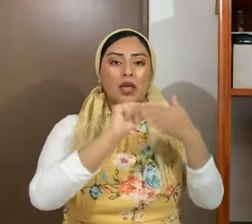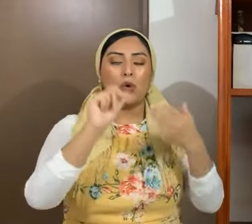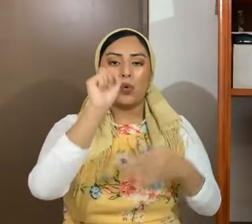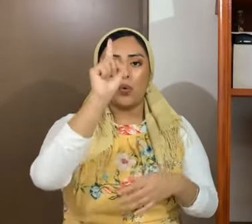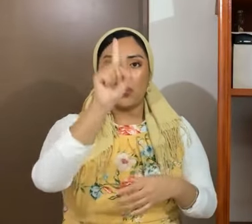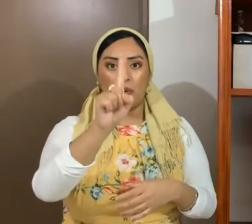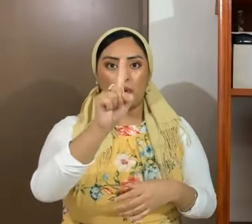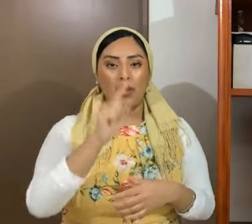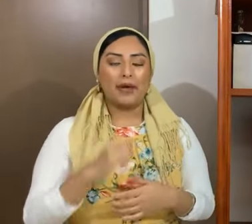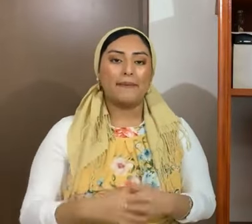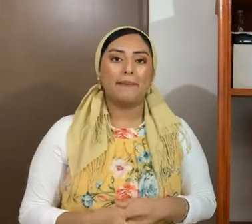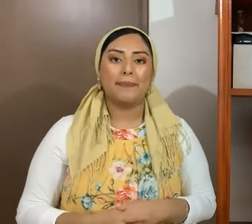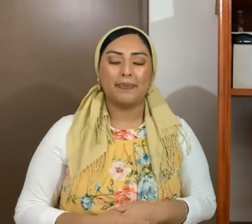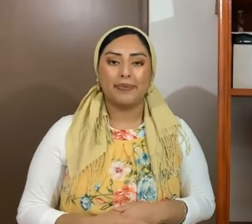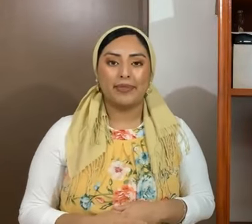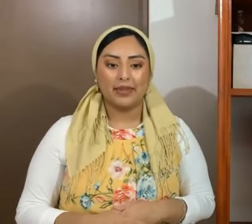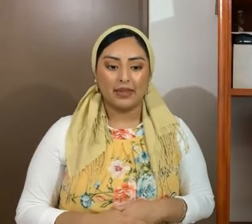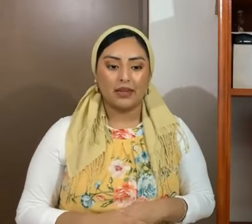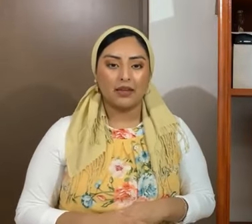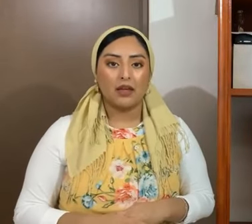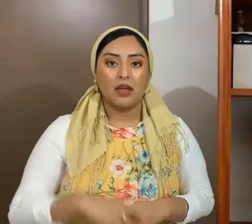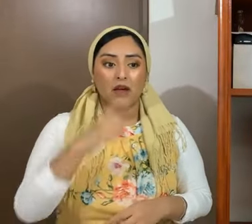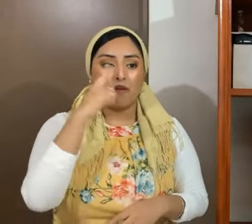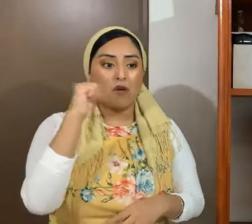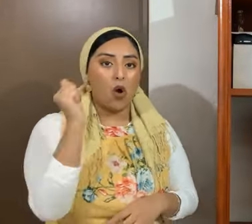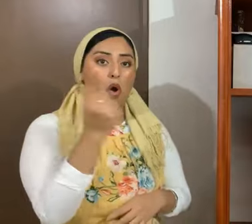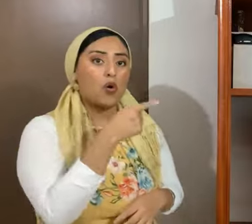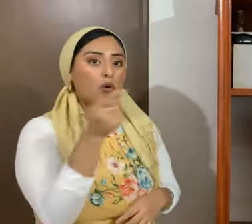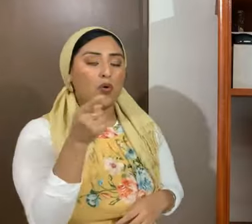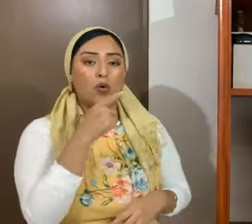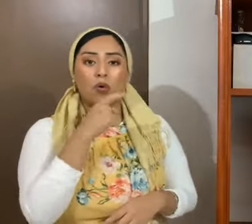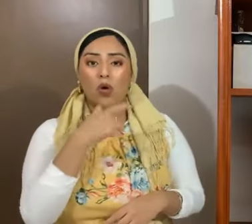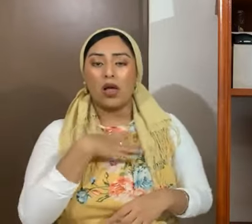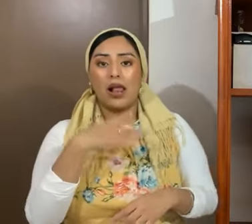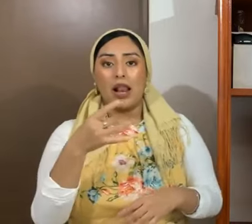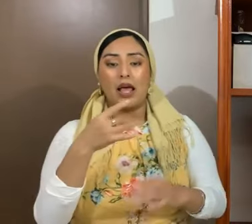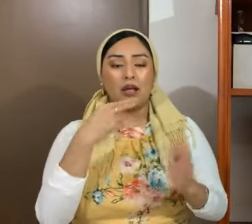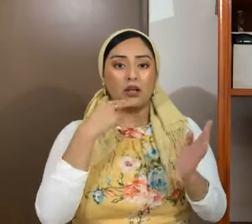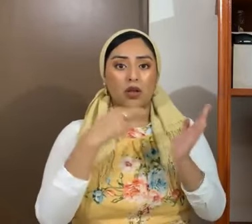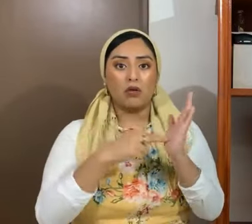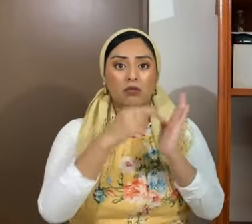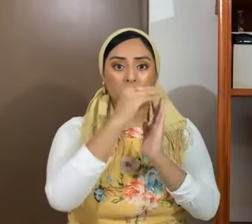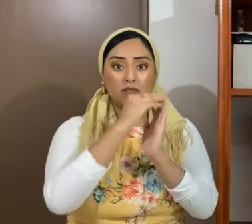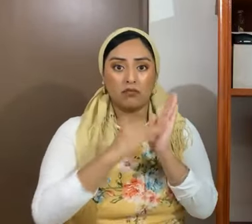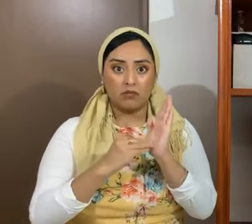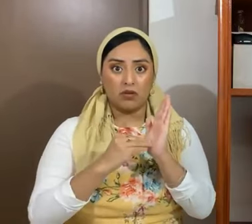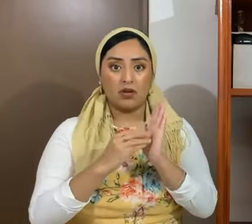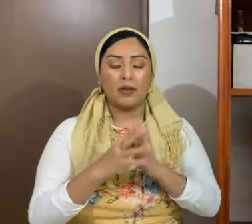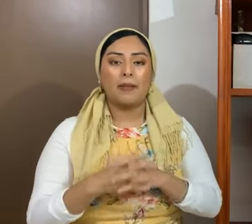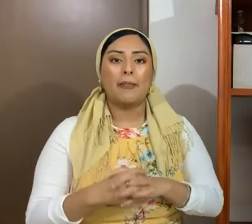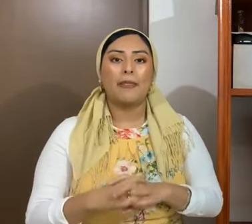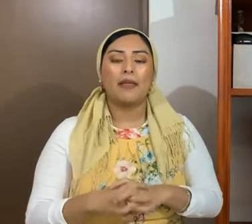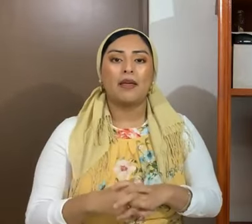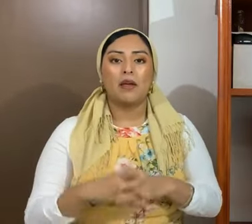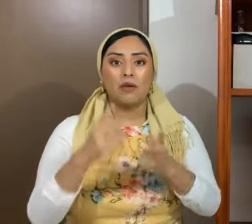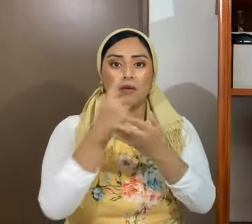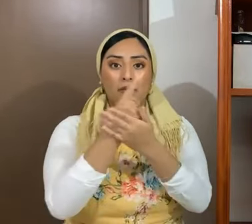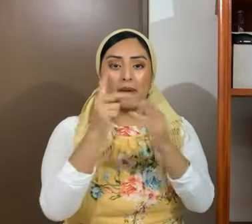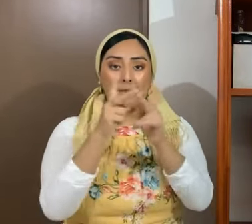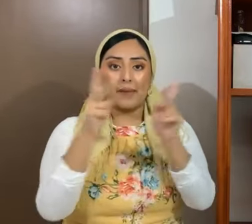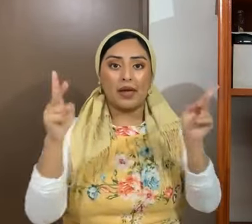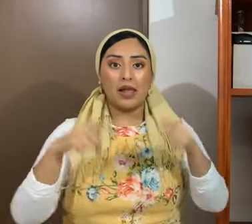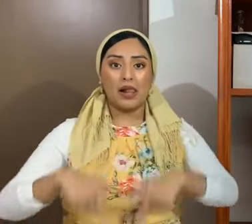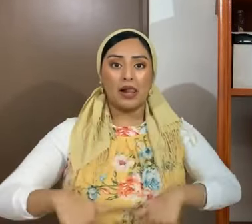Génesis 23.1. Amén. Y para todos los que les gusta anotar, aunque esta información ya la tienen, la